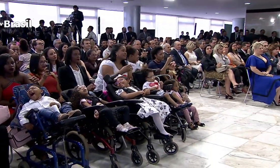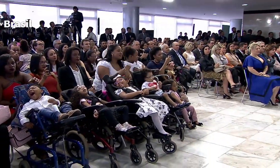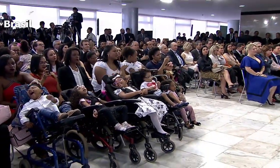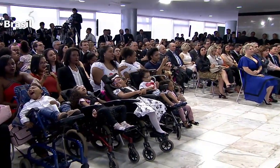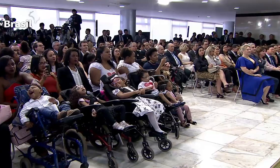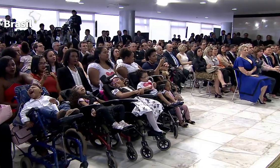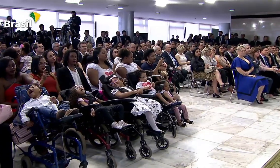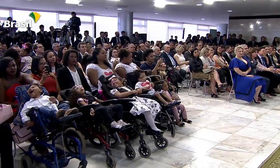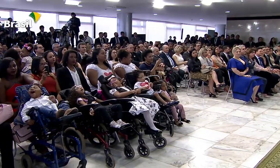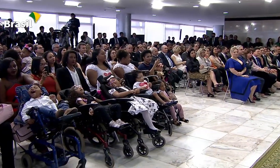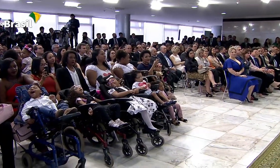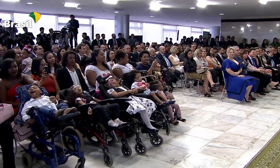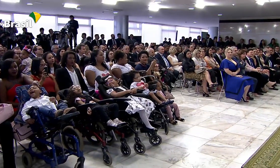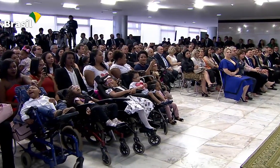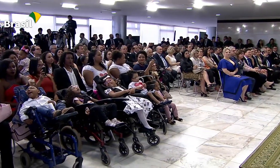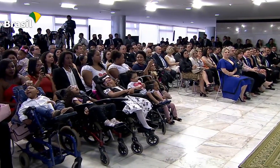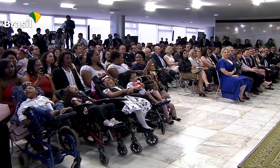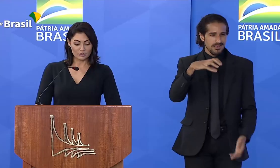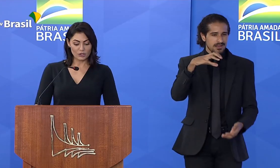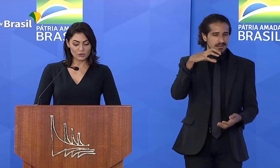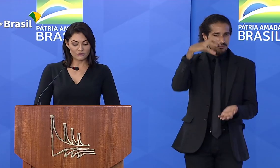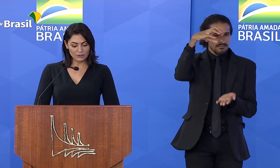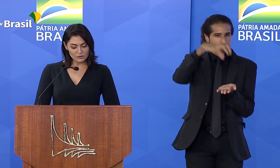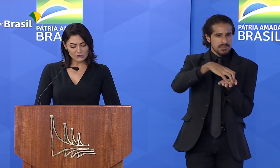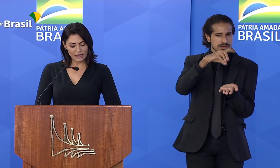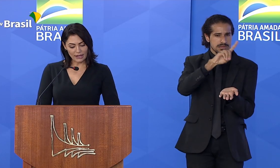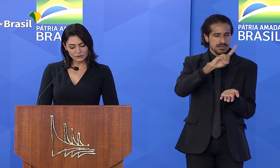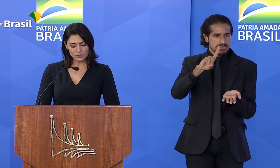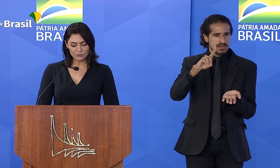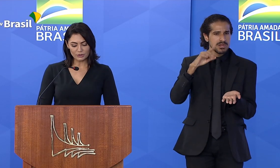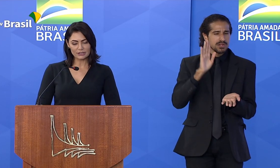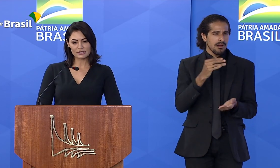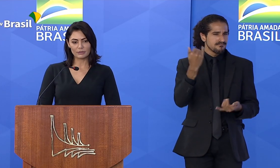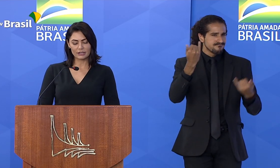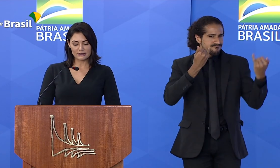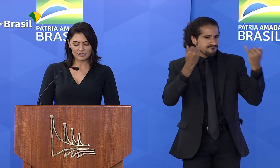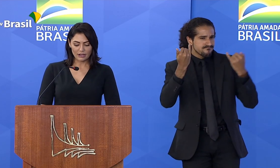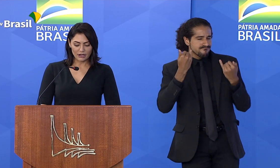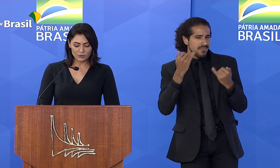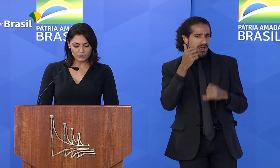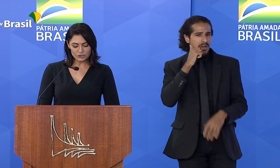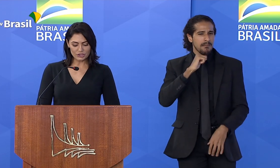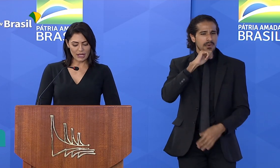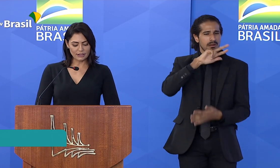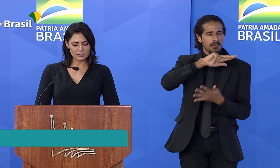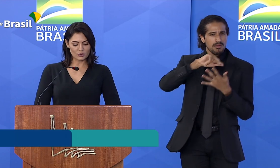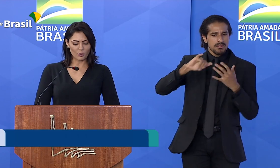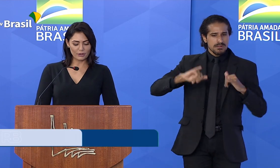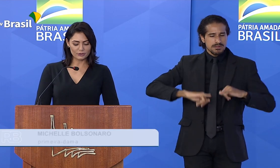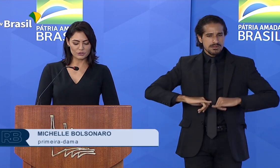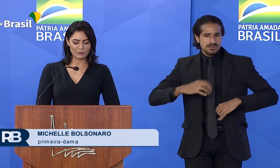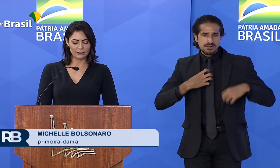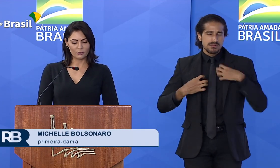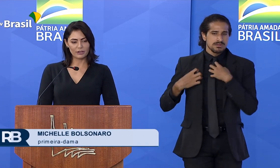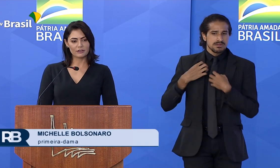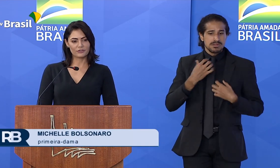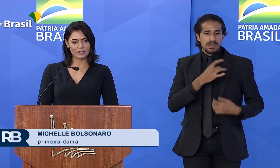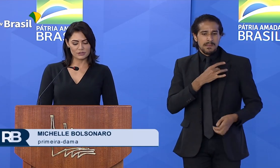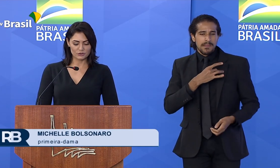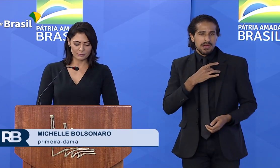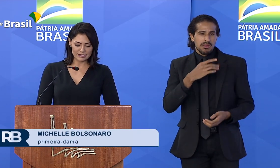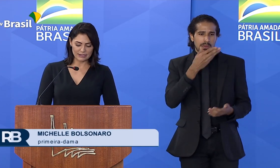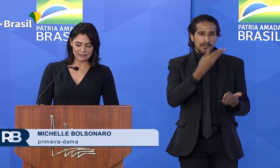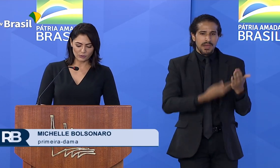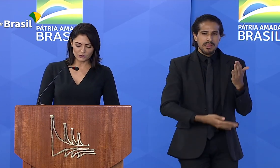caso a renda da família aumentasse. Nós ouvimos os relatos de muitas mães angustiadas com medo de perder o